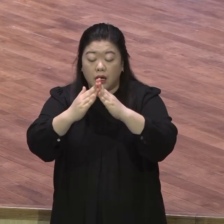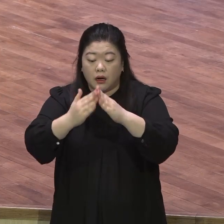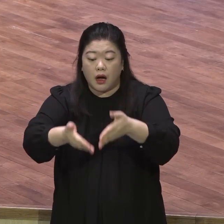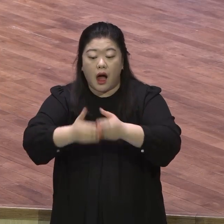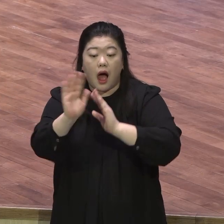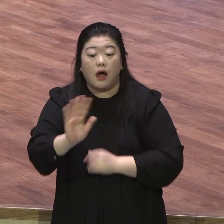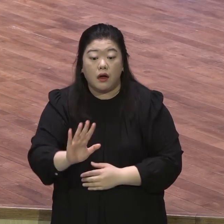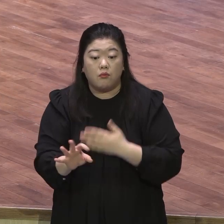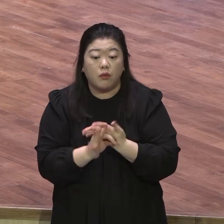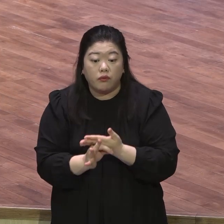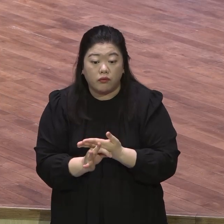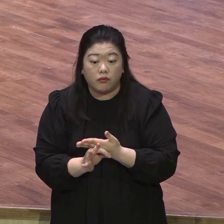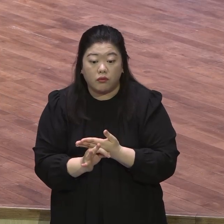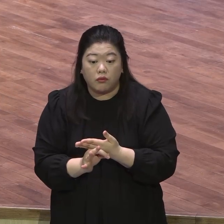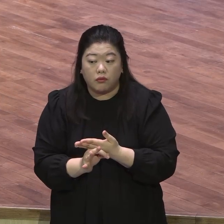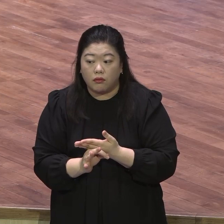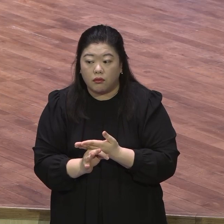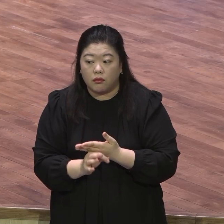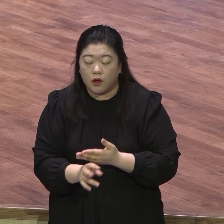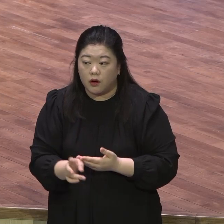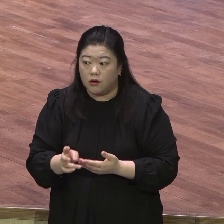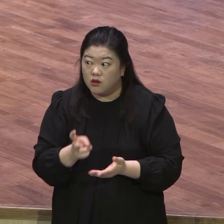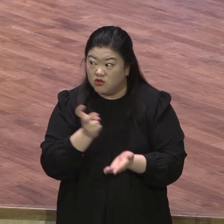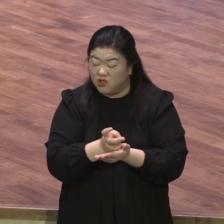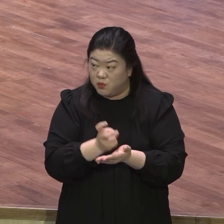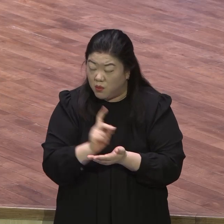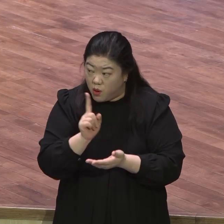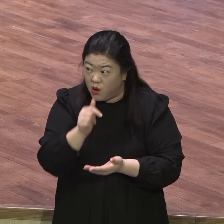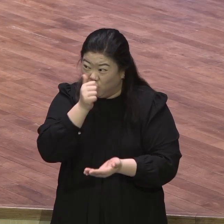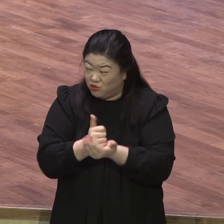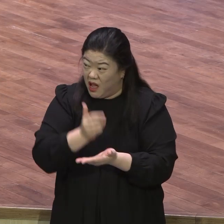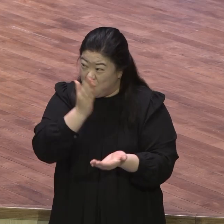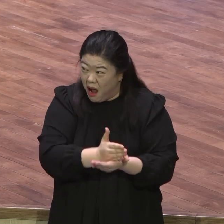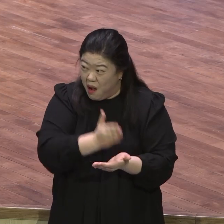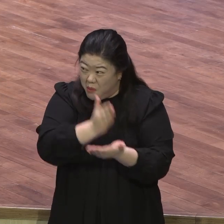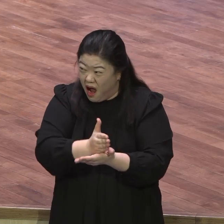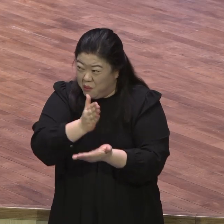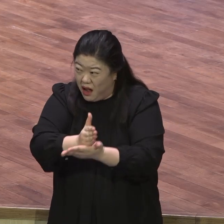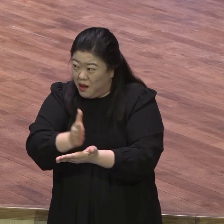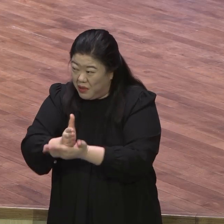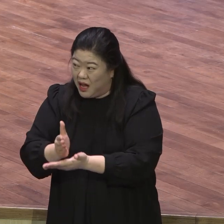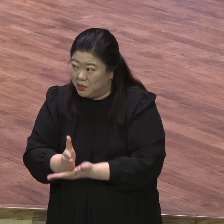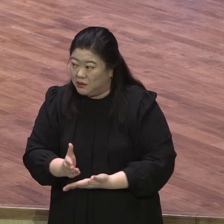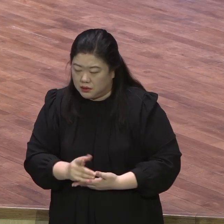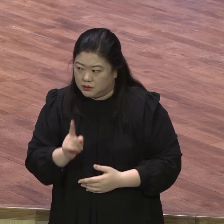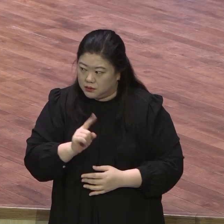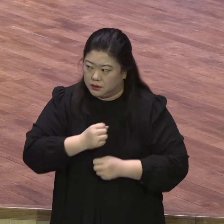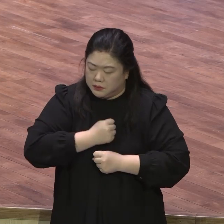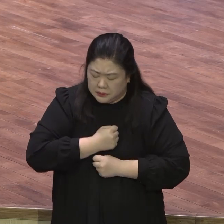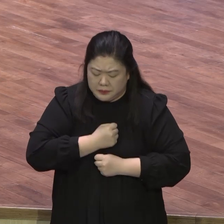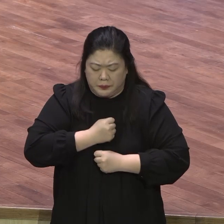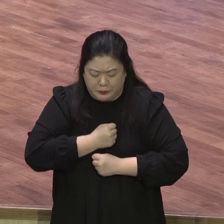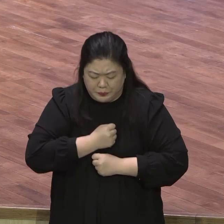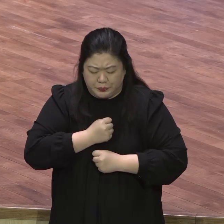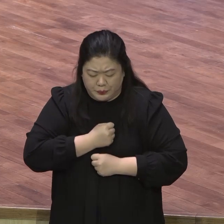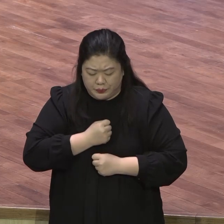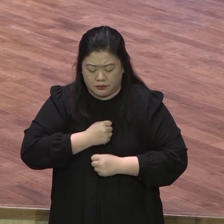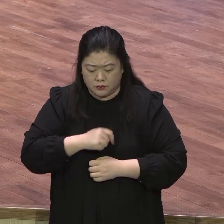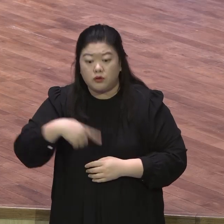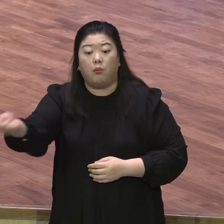율법이라는 것은 죄만 지적하는 거예요. 이게 죄다. 율법이 없을 때는 죄가 죄는 줄도 몰랐어요. 죄를 지어도 법이 없으니까.